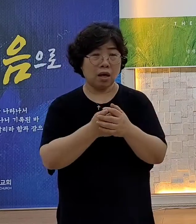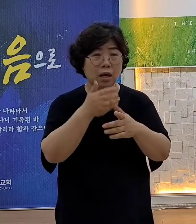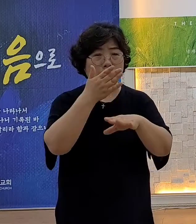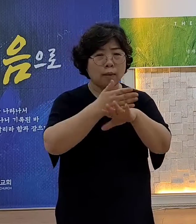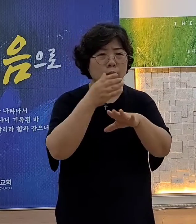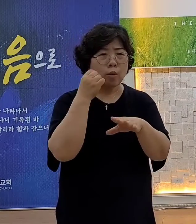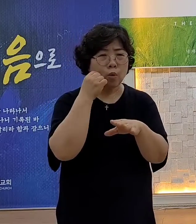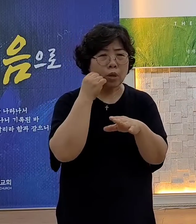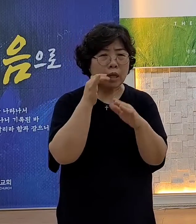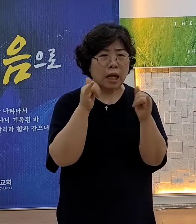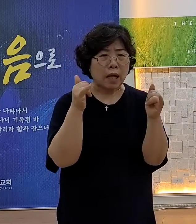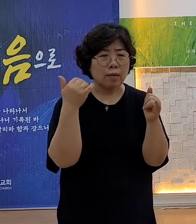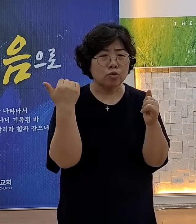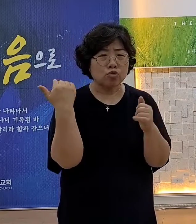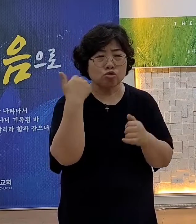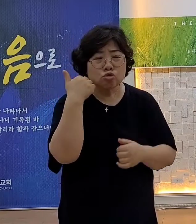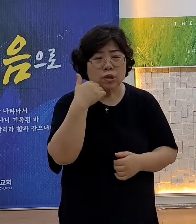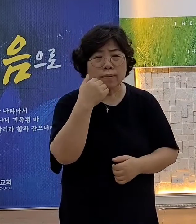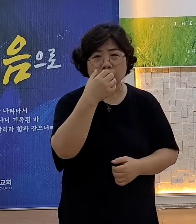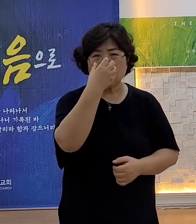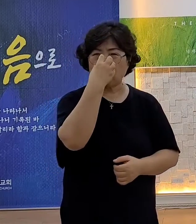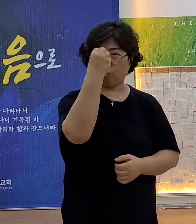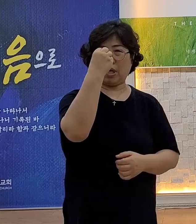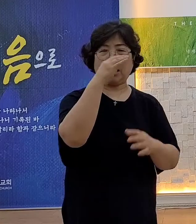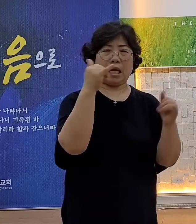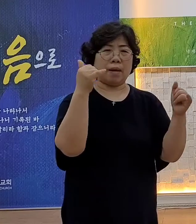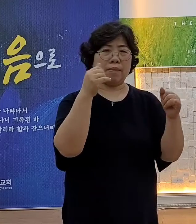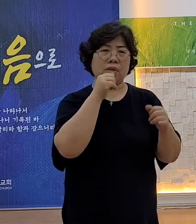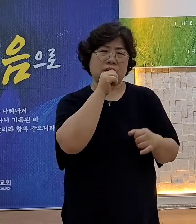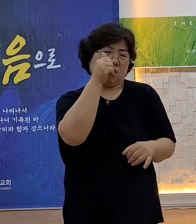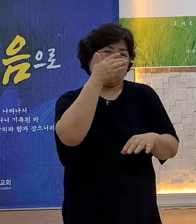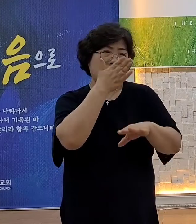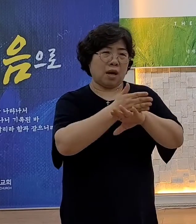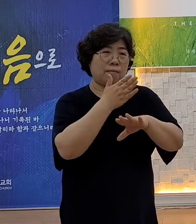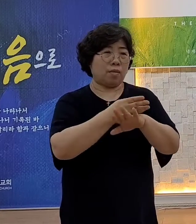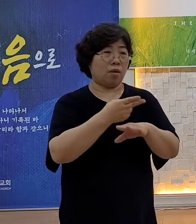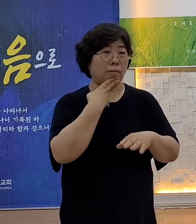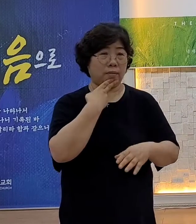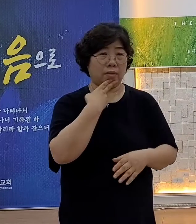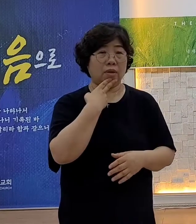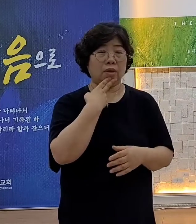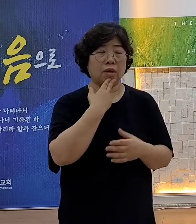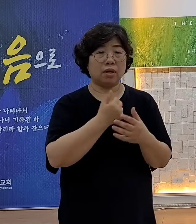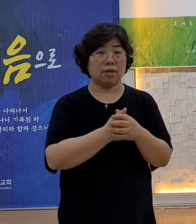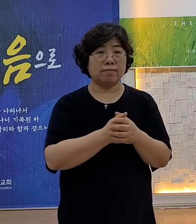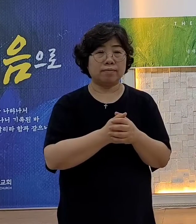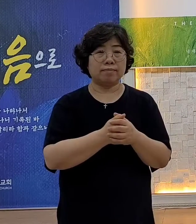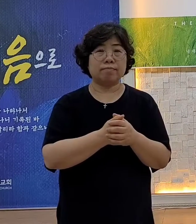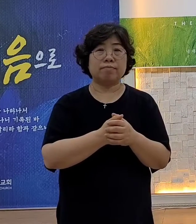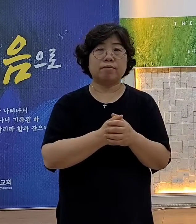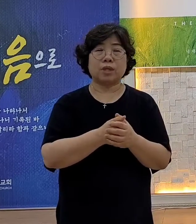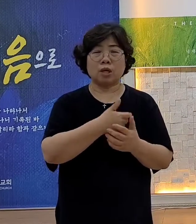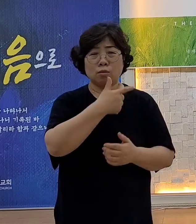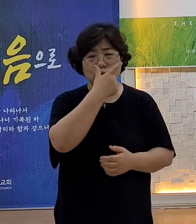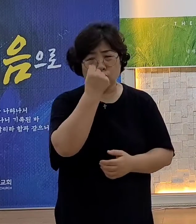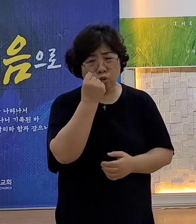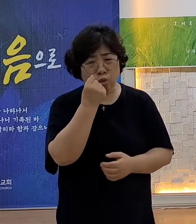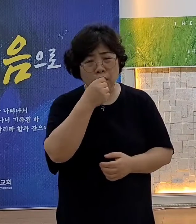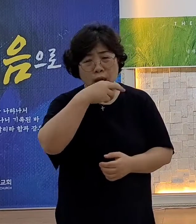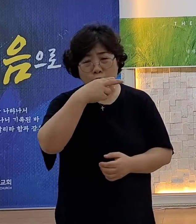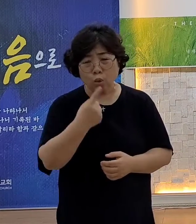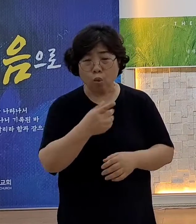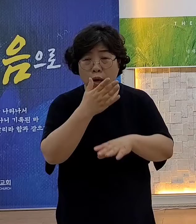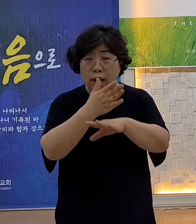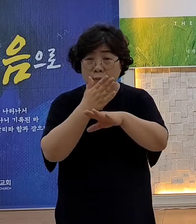못합니까? 여러분 교만한 사람들은 절대로 감사하지 못합니다. 그래서 아까 그랬잖아요. 부족한 거 주셔도